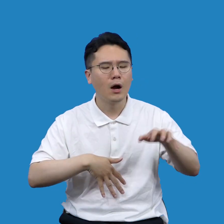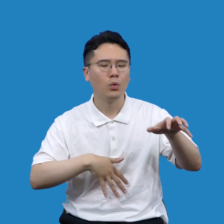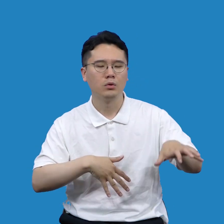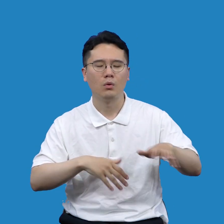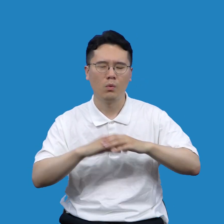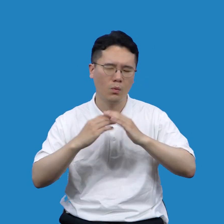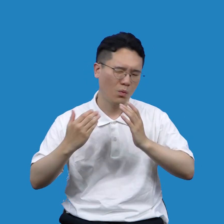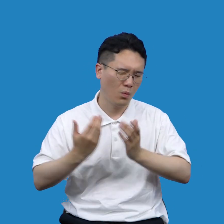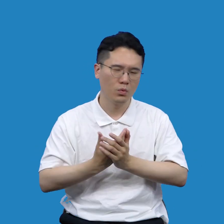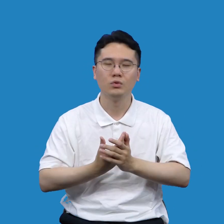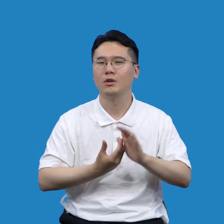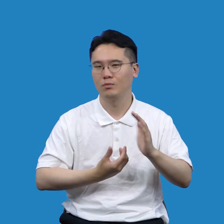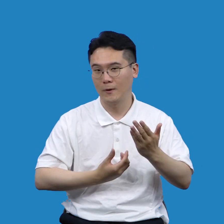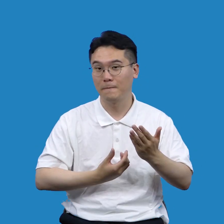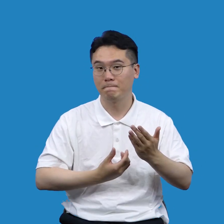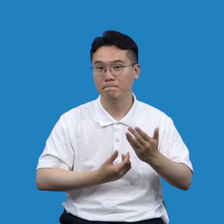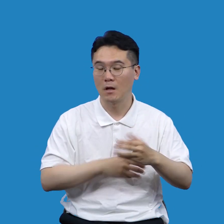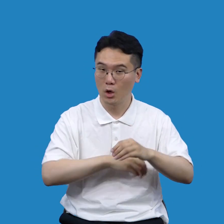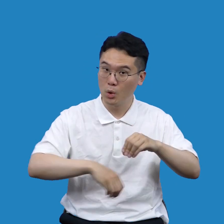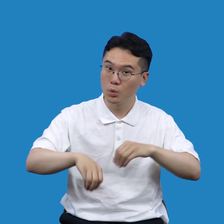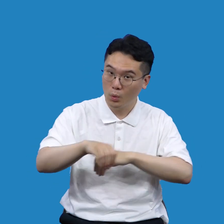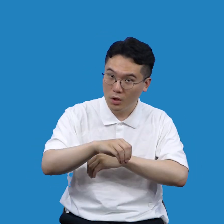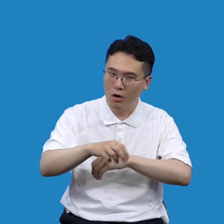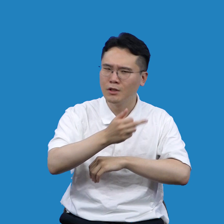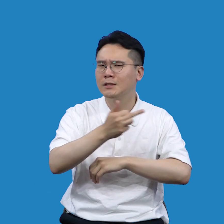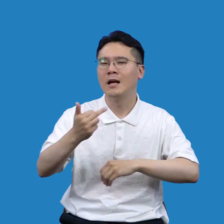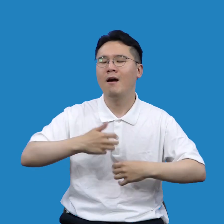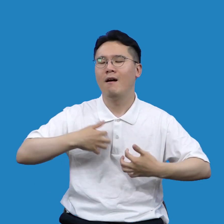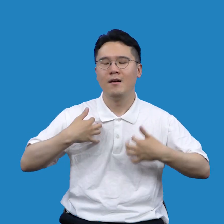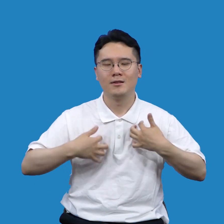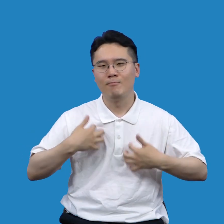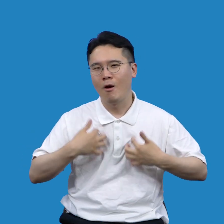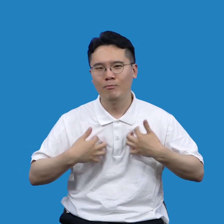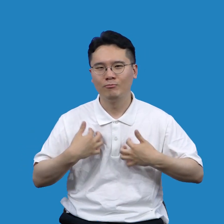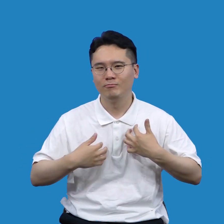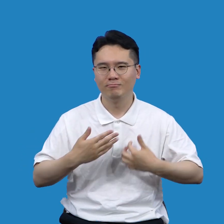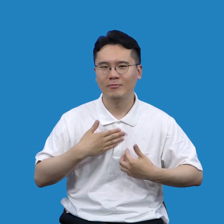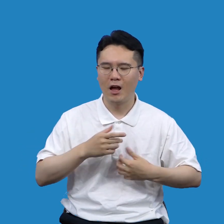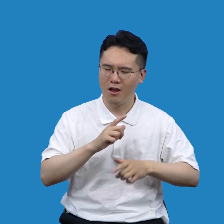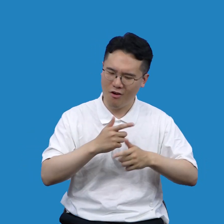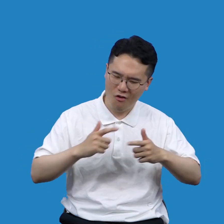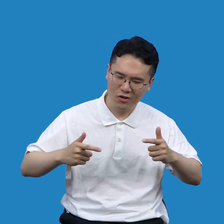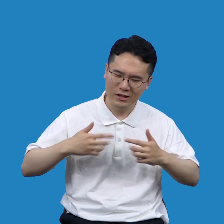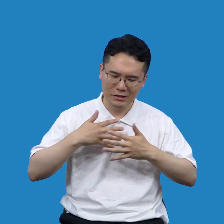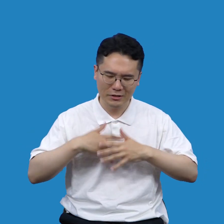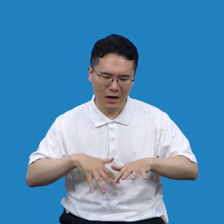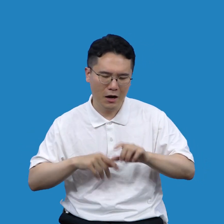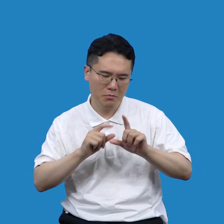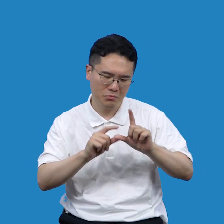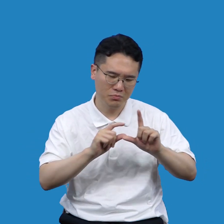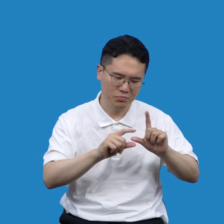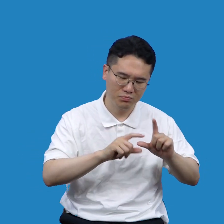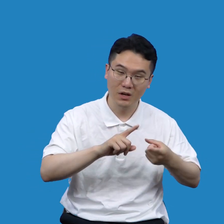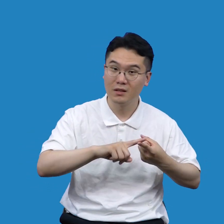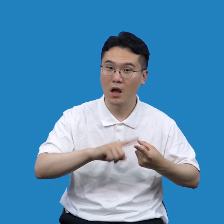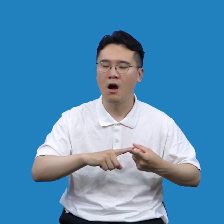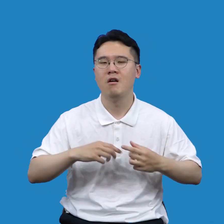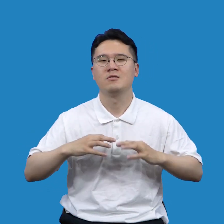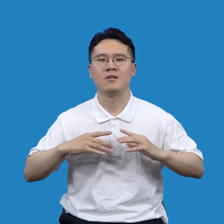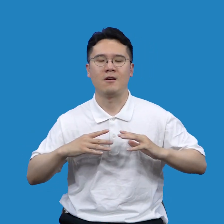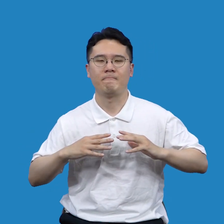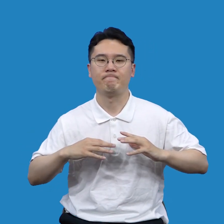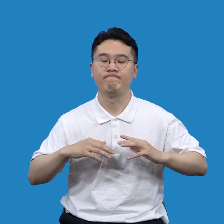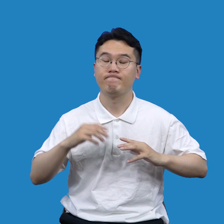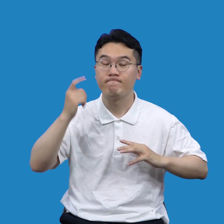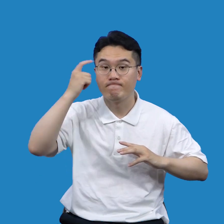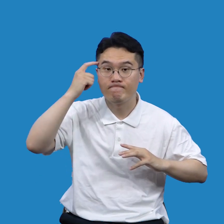짐이라 하신지라. 그러므로 도리어 크게 기뻐함으로 나의 여러 약한 것들에 대하여 자랑하리니 이는